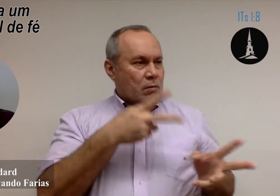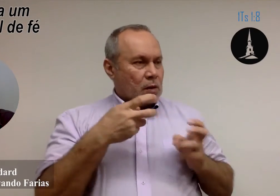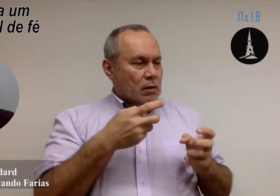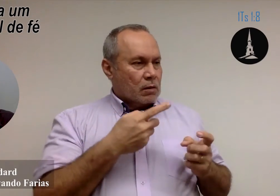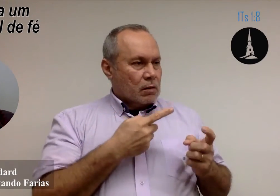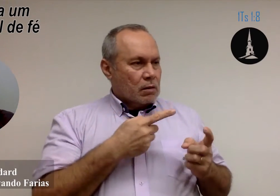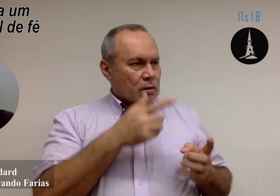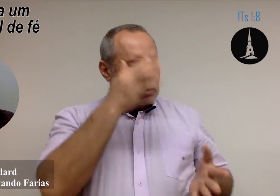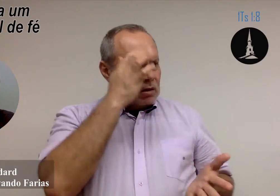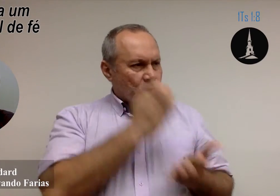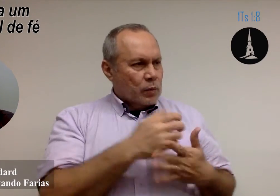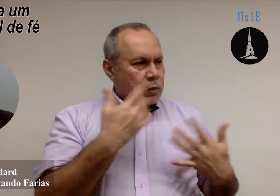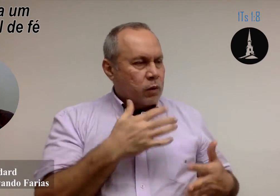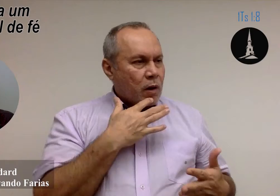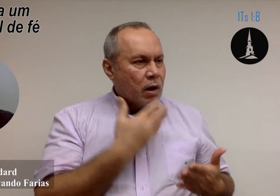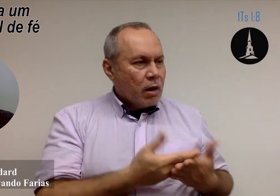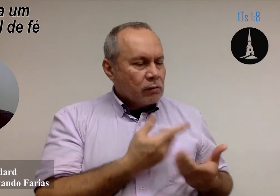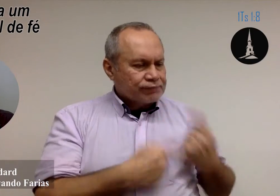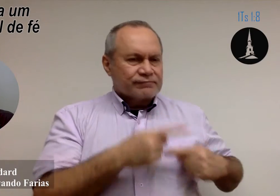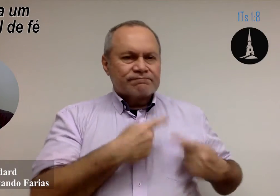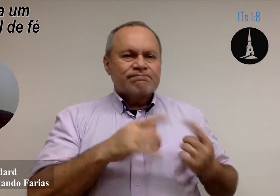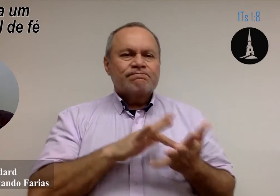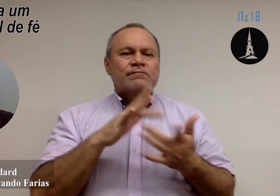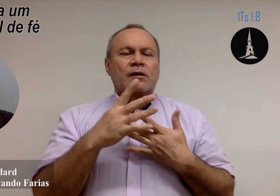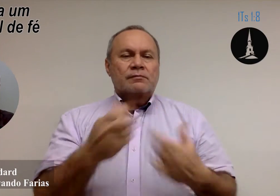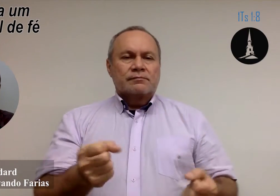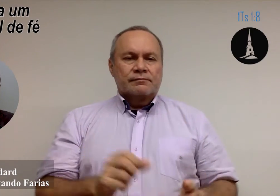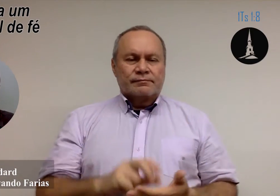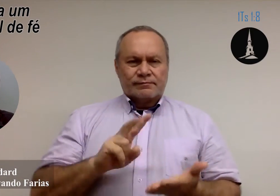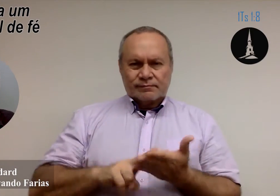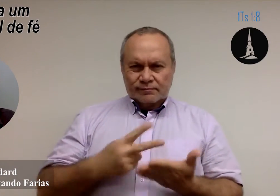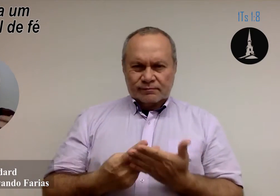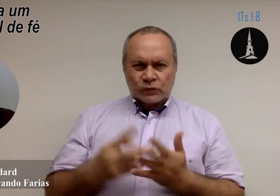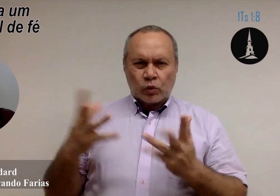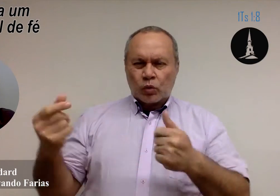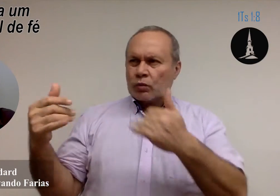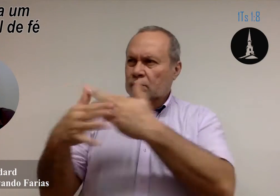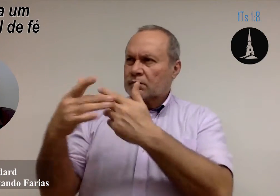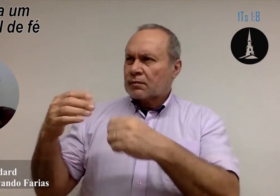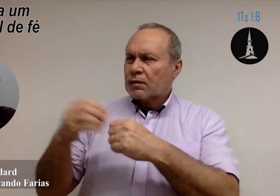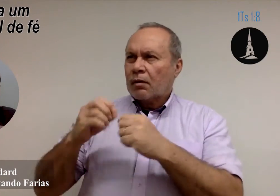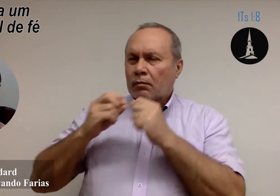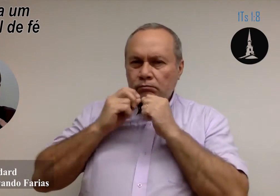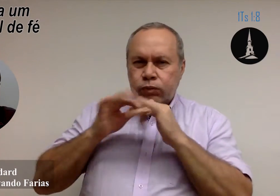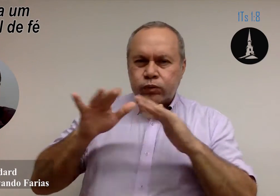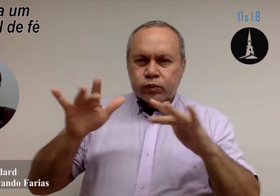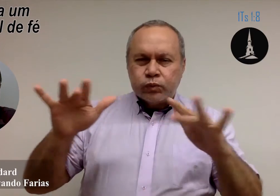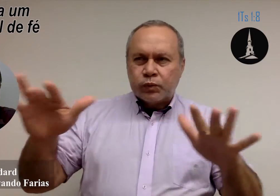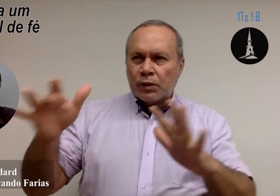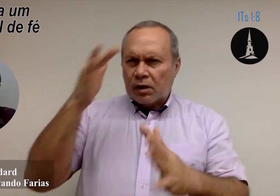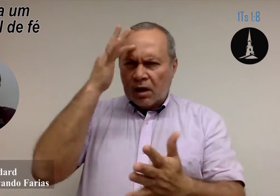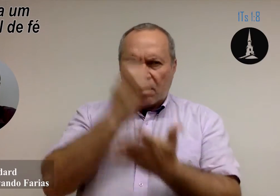de muitas pessoas, de muita gente. Uma outra versão diz que por toda parte